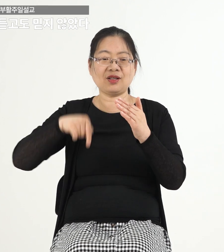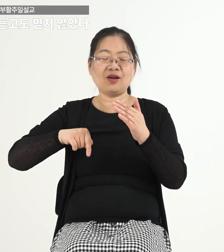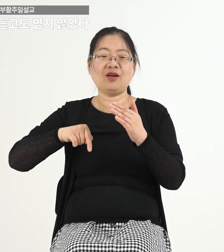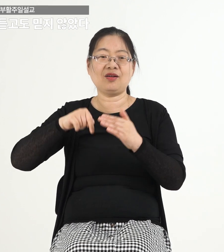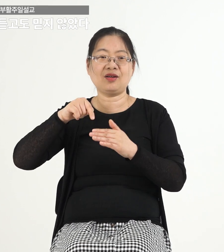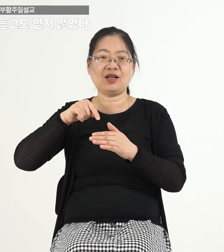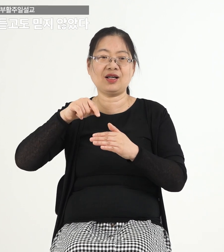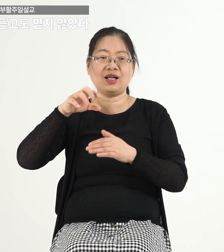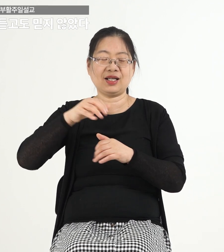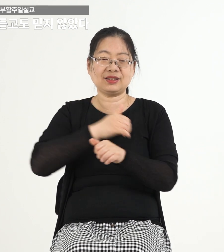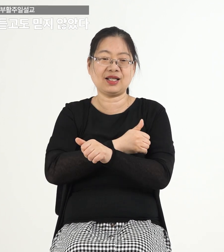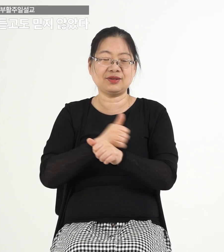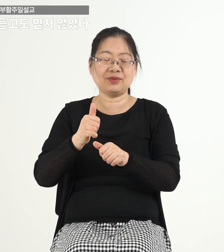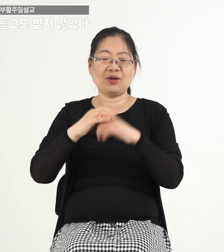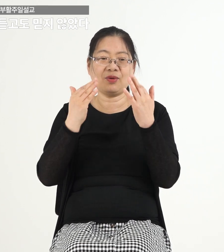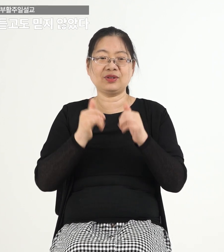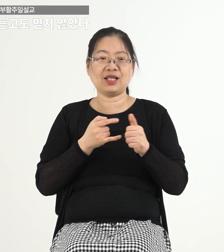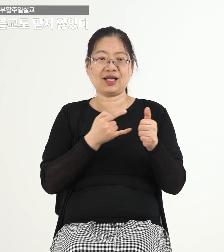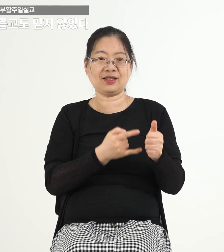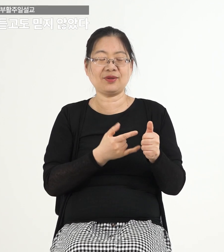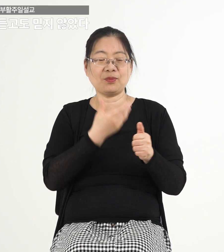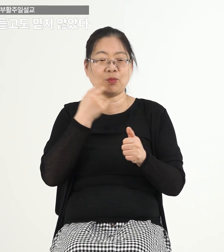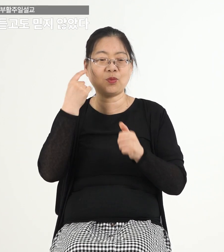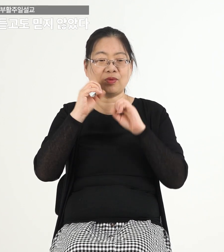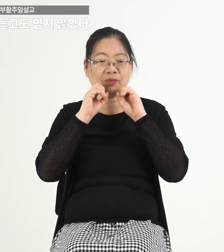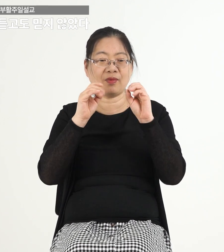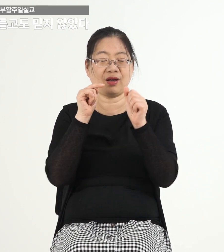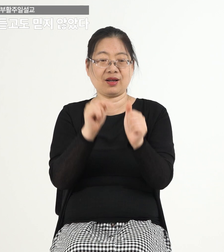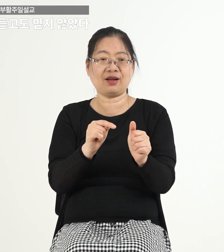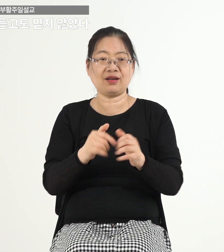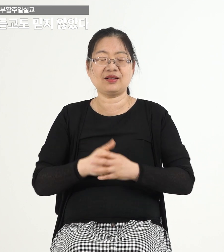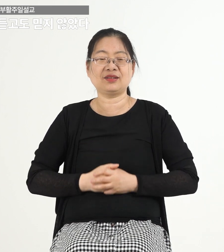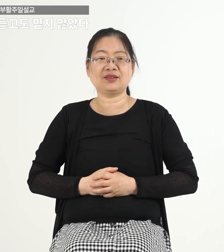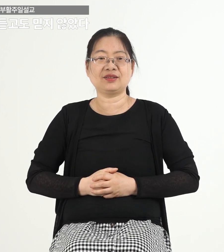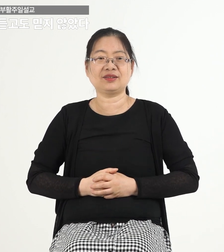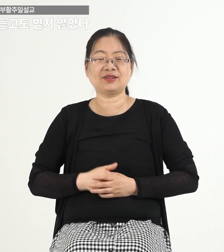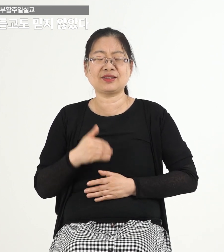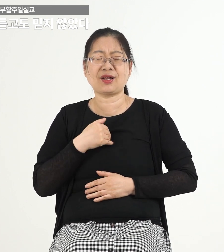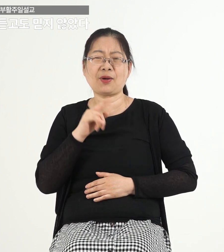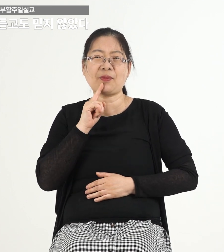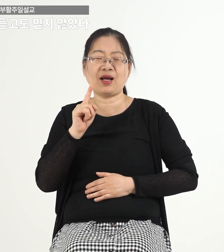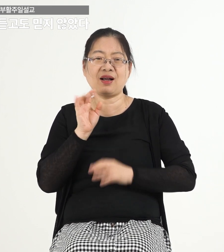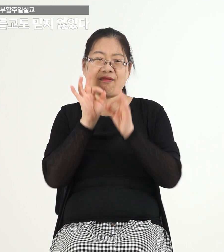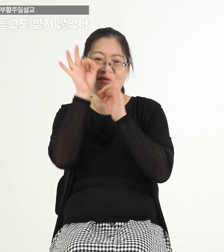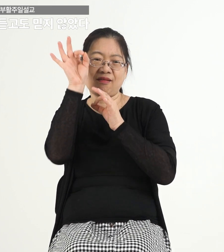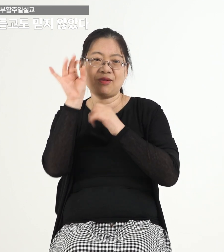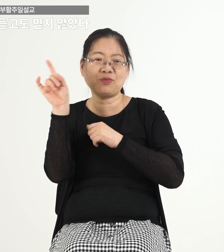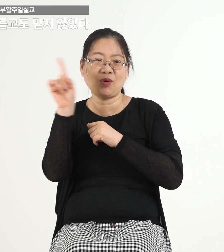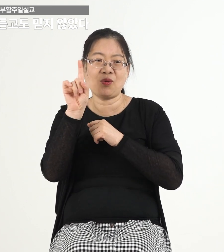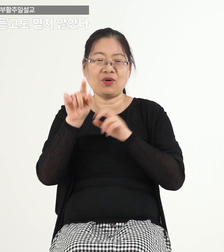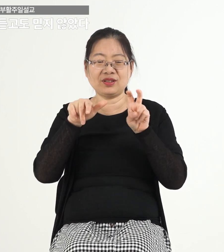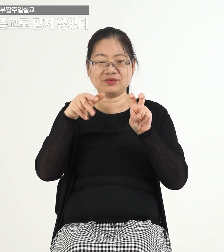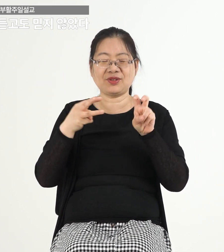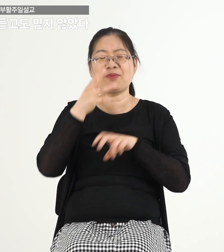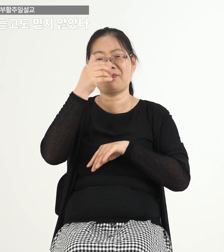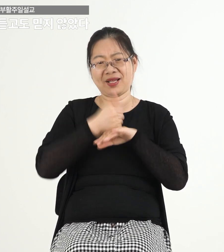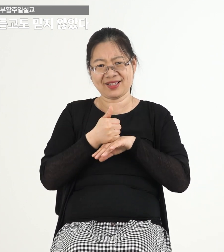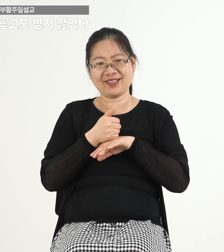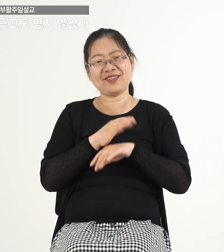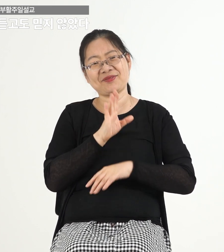다니며 만민에게 복음을 전파하라. 제가 이 얘기를 잘못했어요. 진짜 20절 마지막